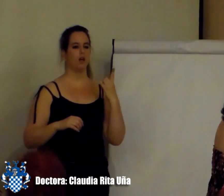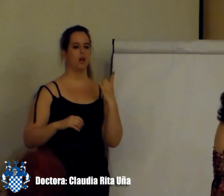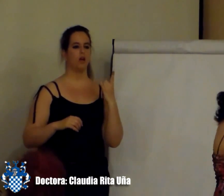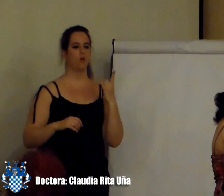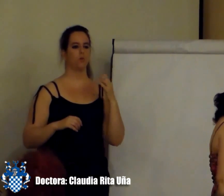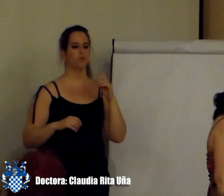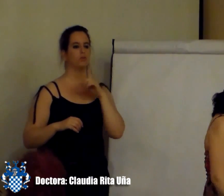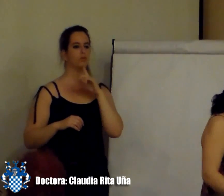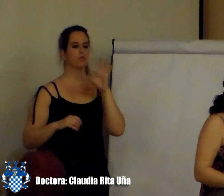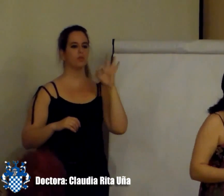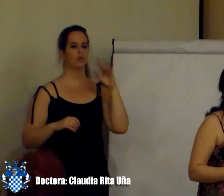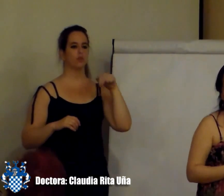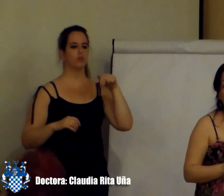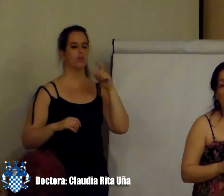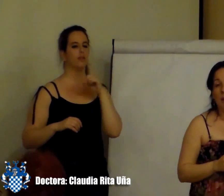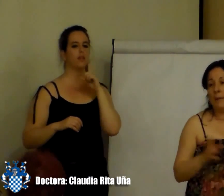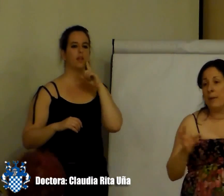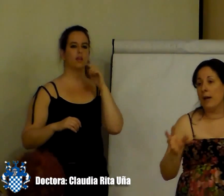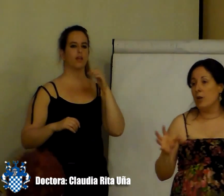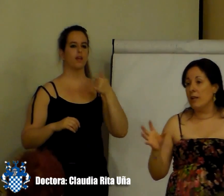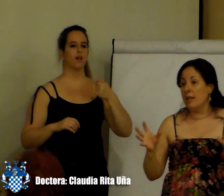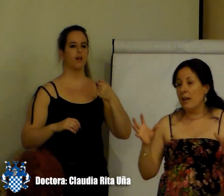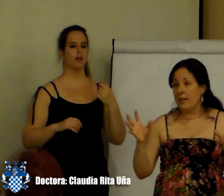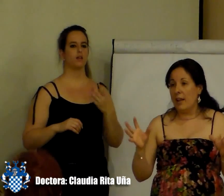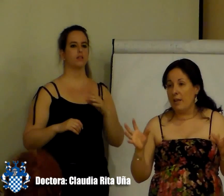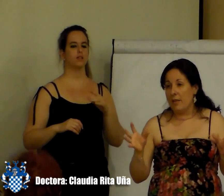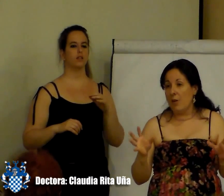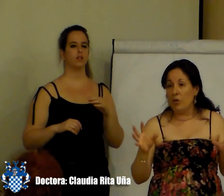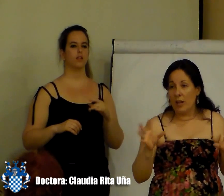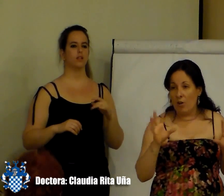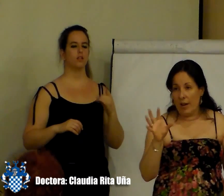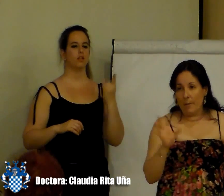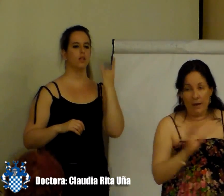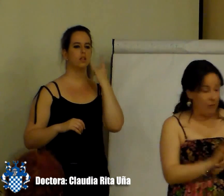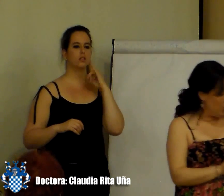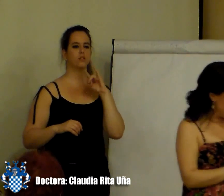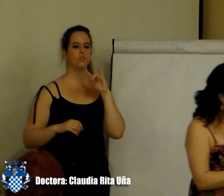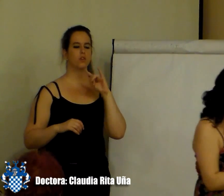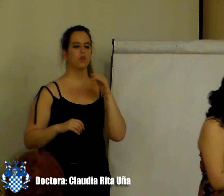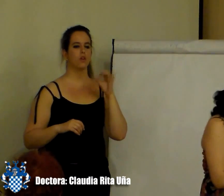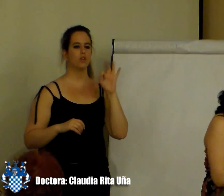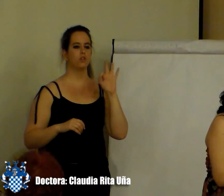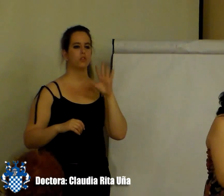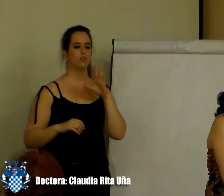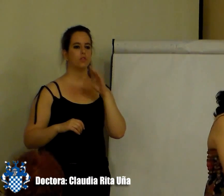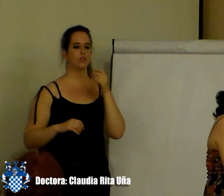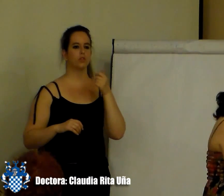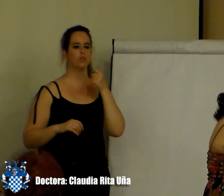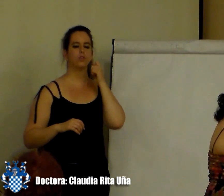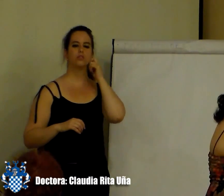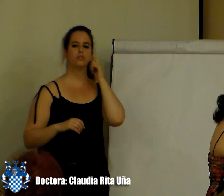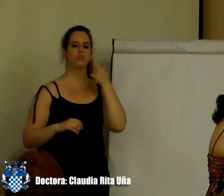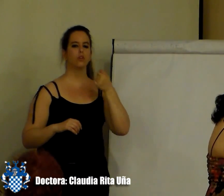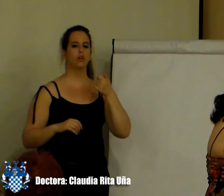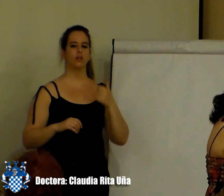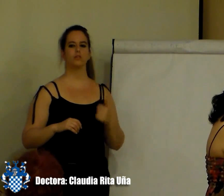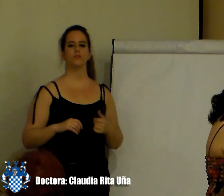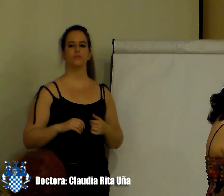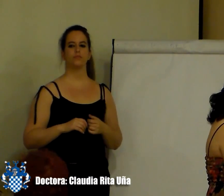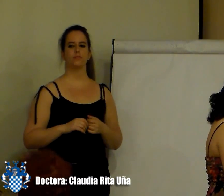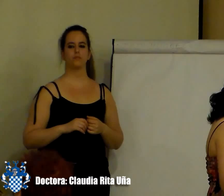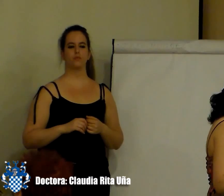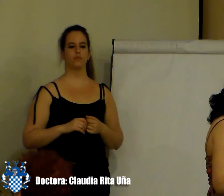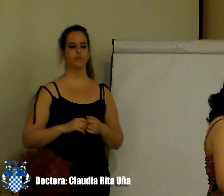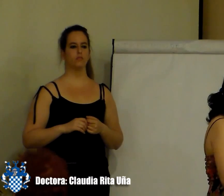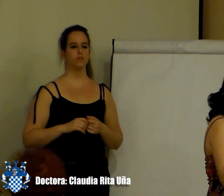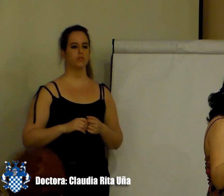tai chi y el qigong, que es una terapia oriental que está de onda ahora para fibromialgia. Bueno, después, la